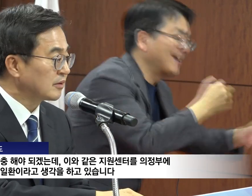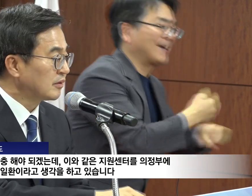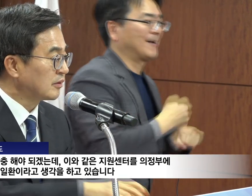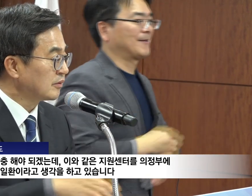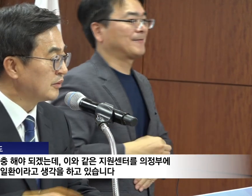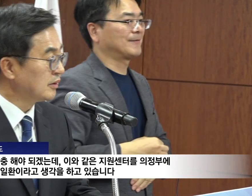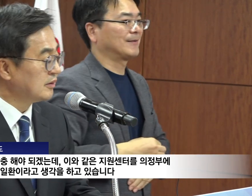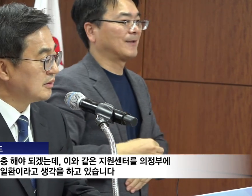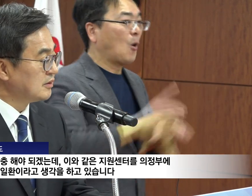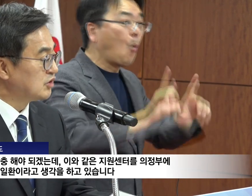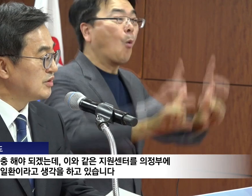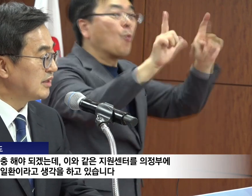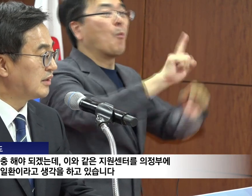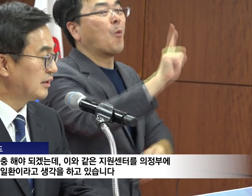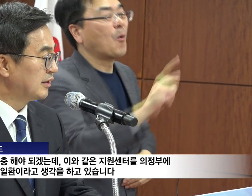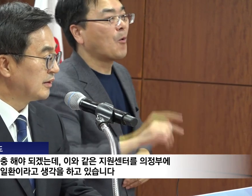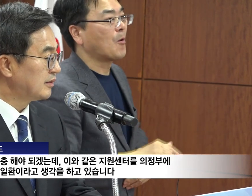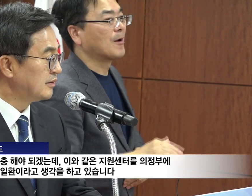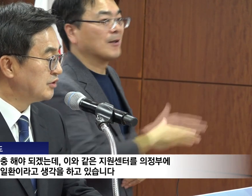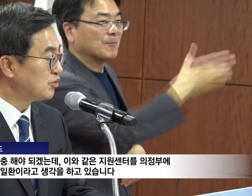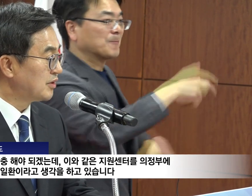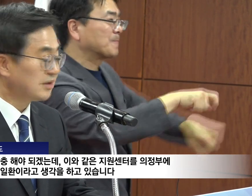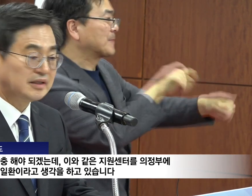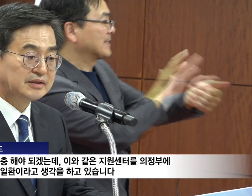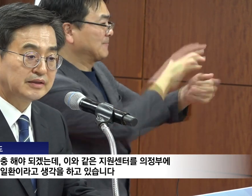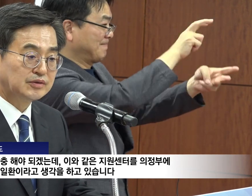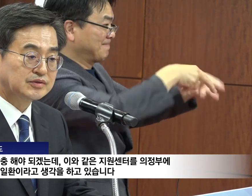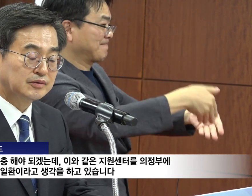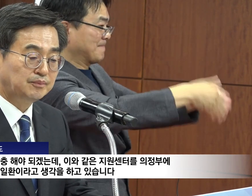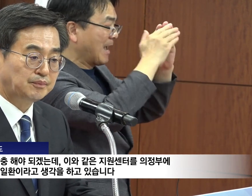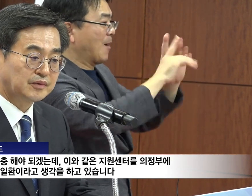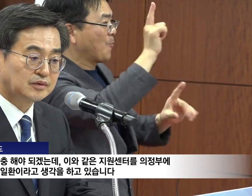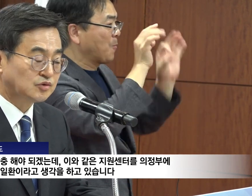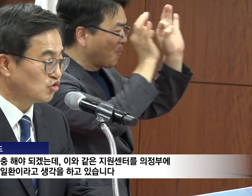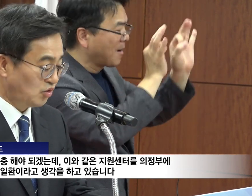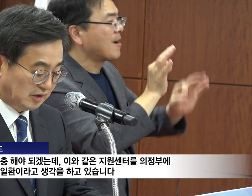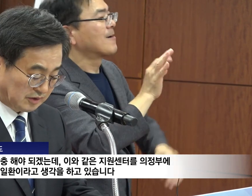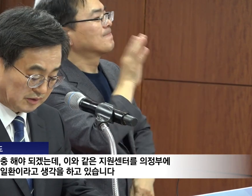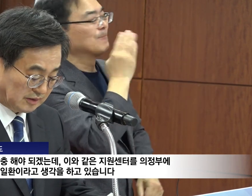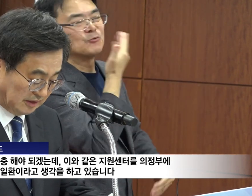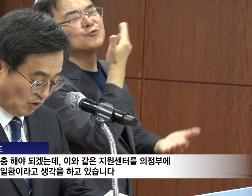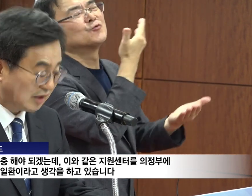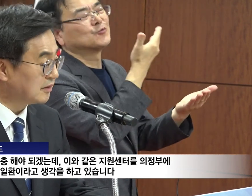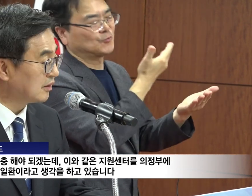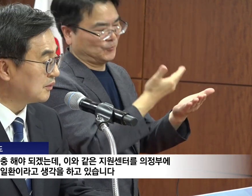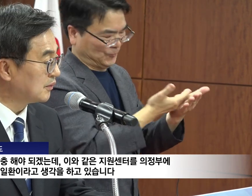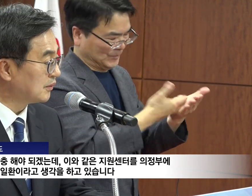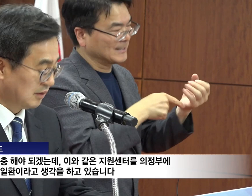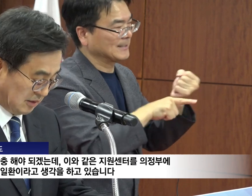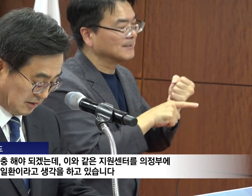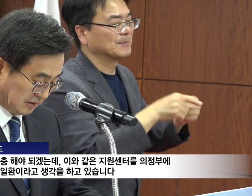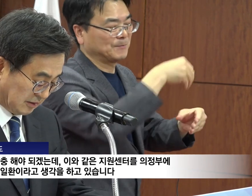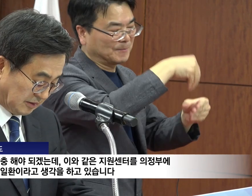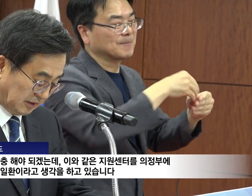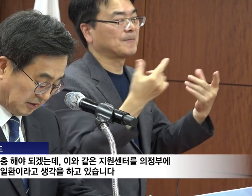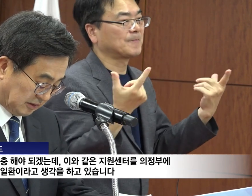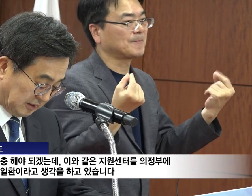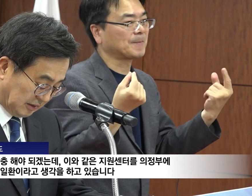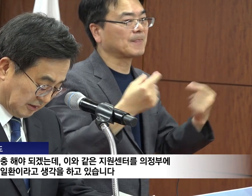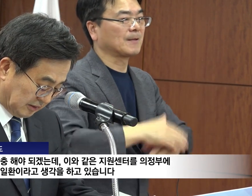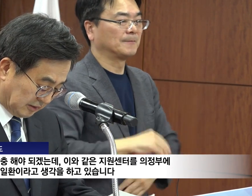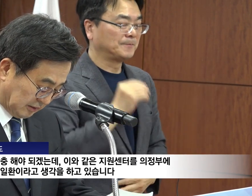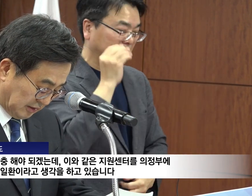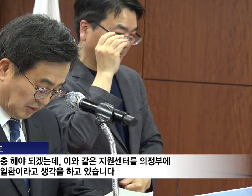같은 우리 지원센터를 의정부에 이렇게 하게 된 것은 그 중요한 저는 일환이라고